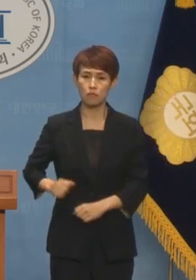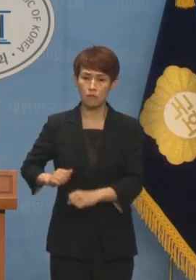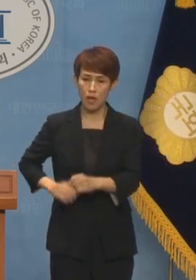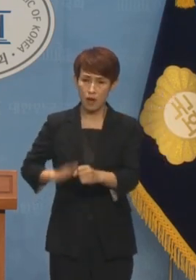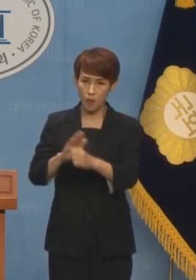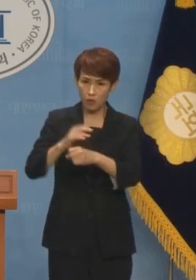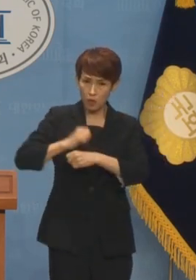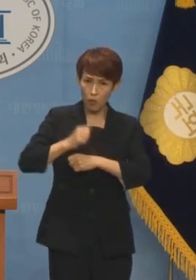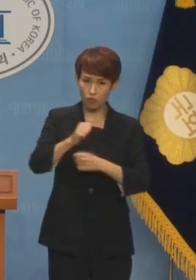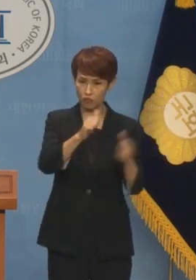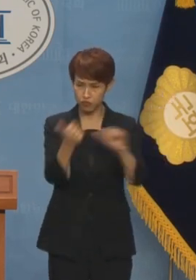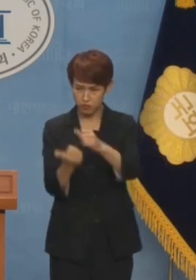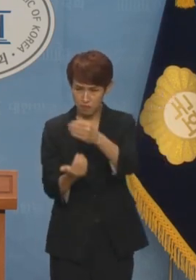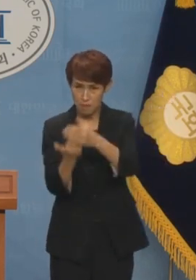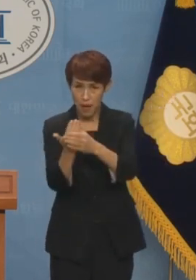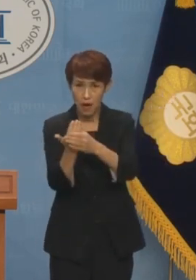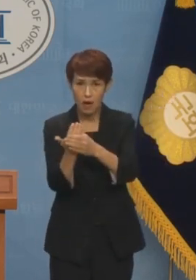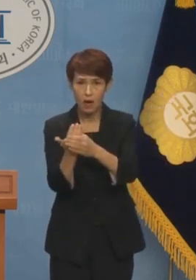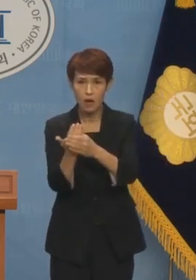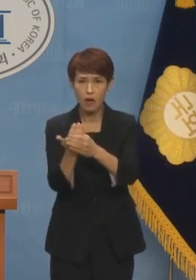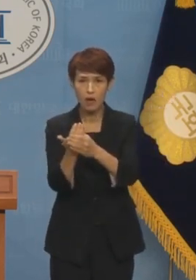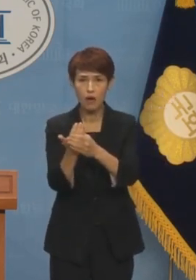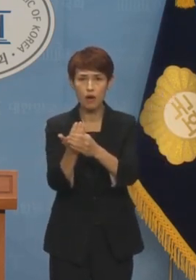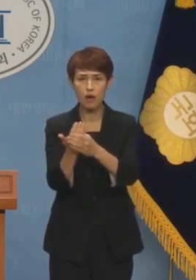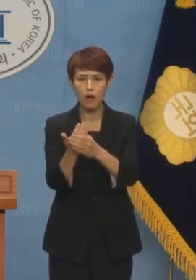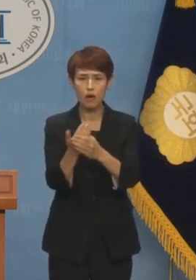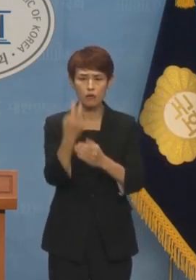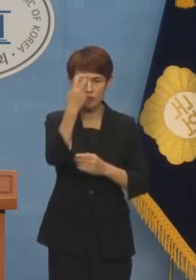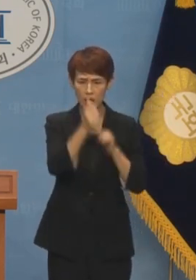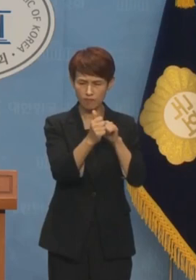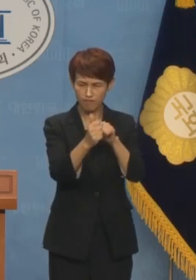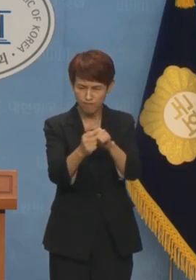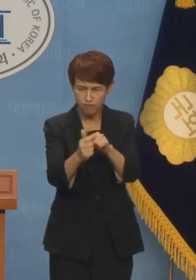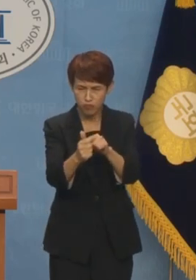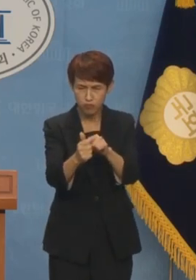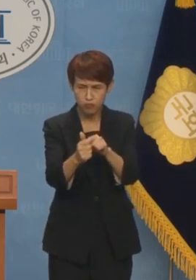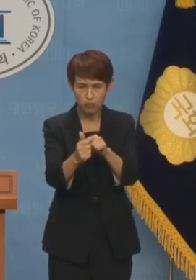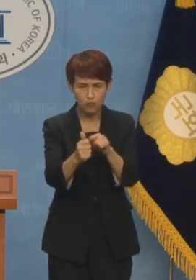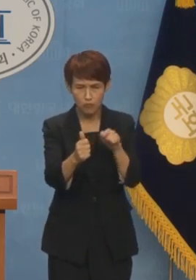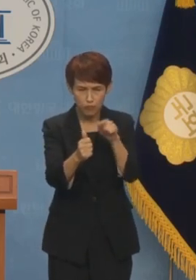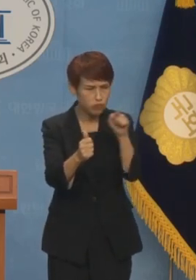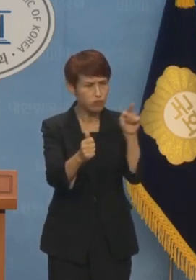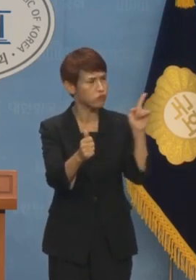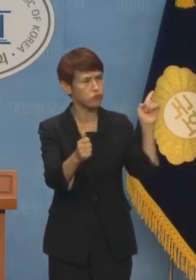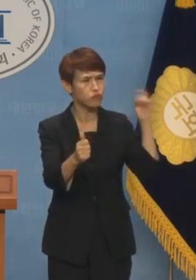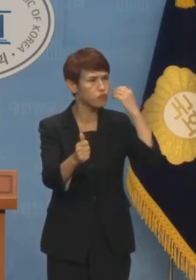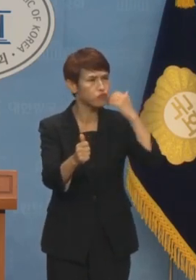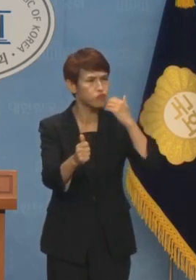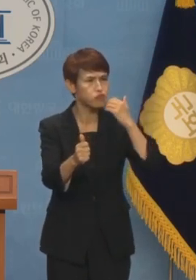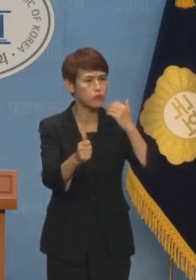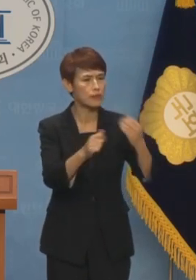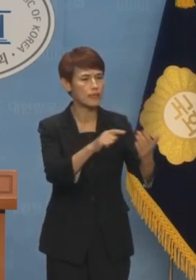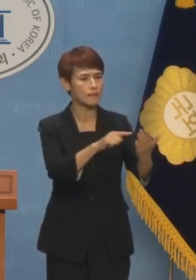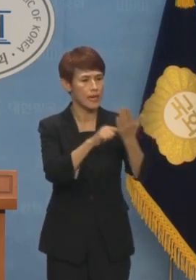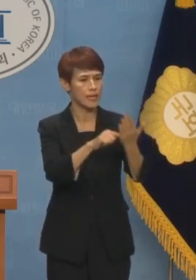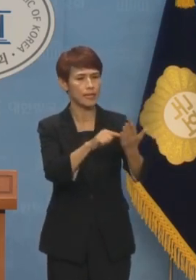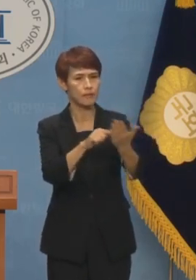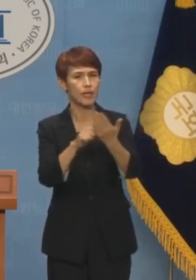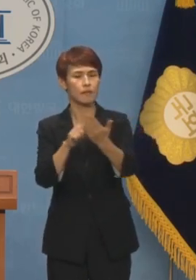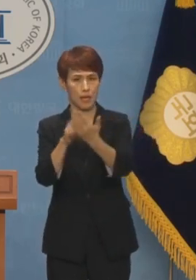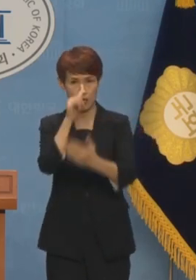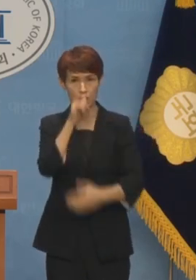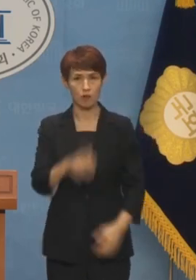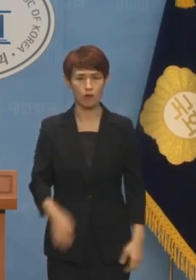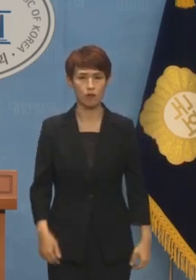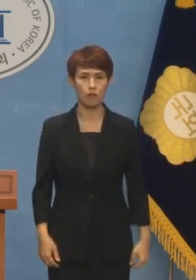수사 외압의 윗선 정황이 꼬리에 꼬리를 물듯 드러나고 있습니다. 언론 보도에